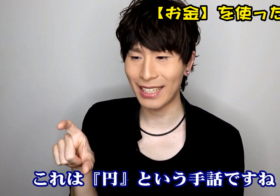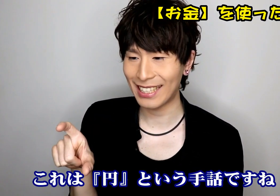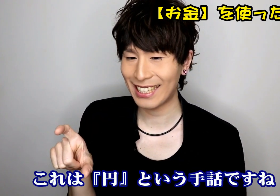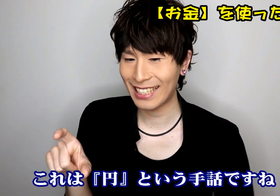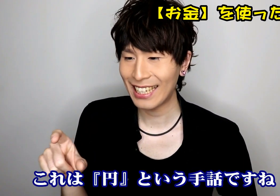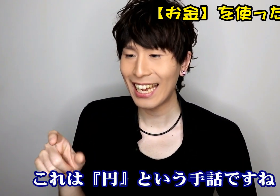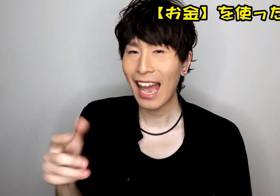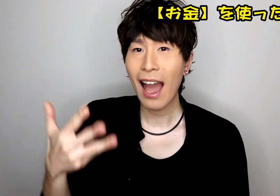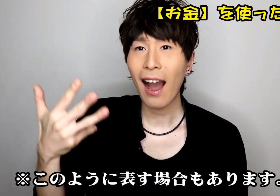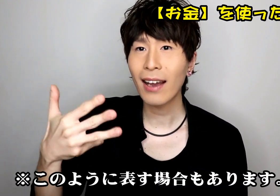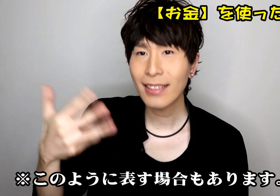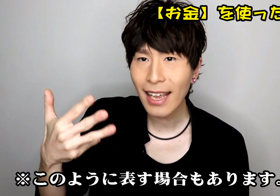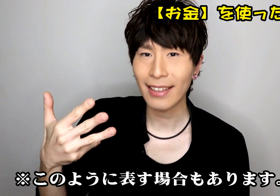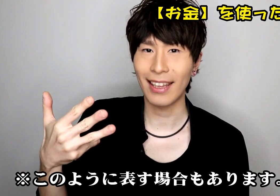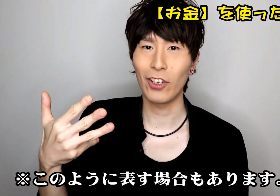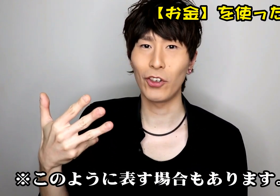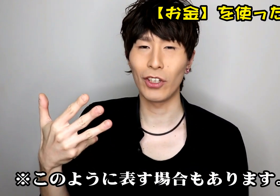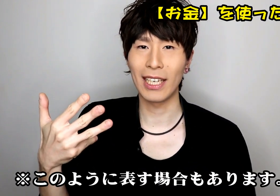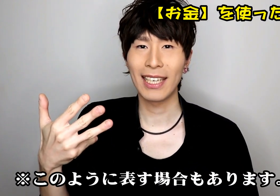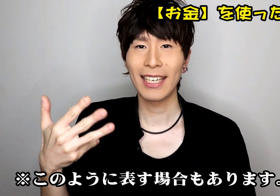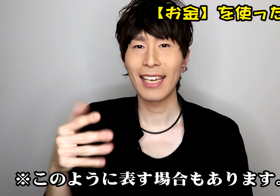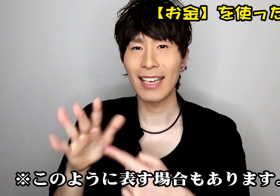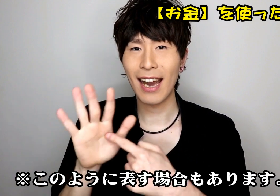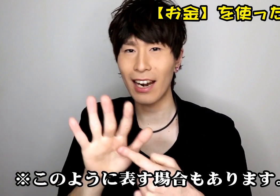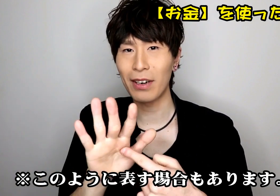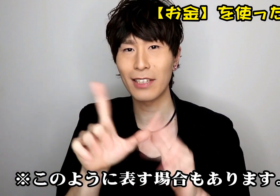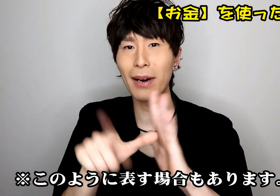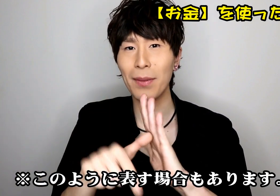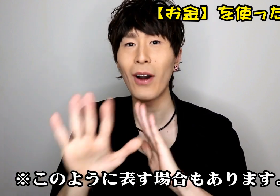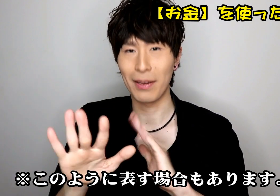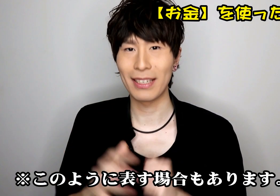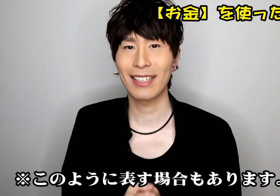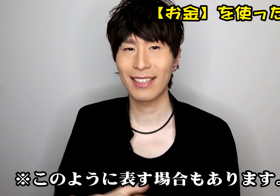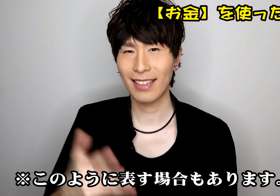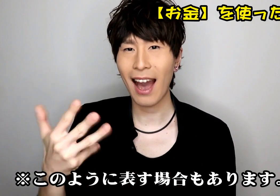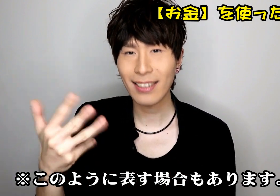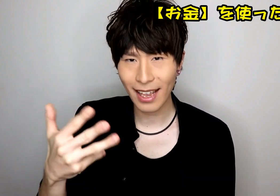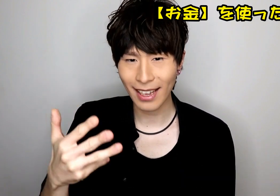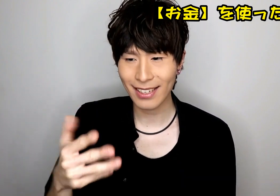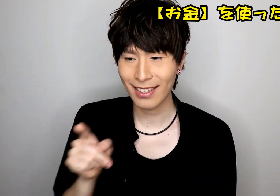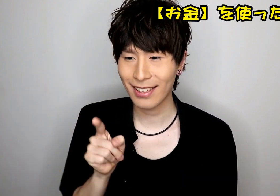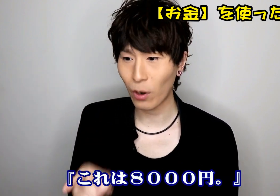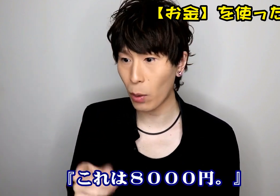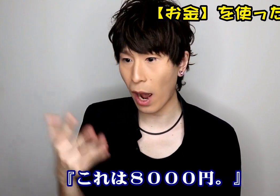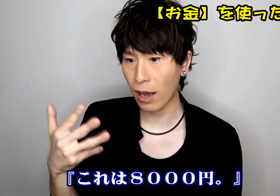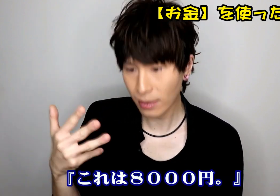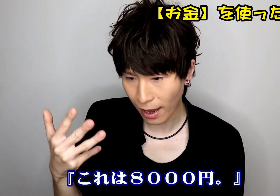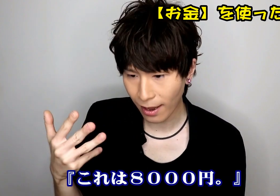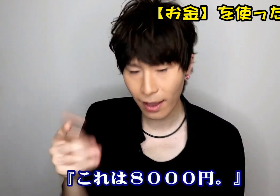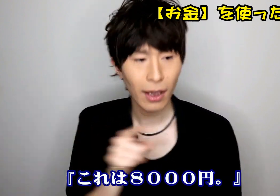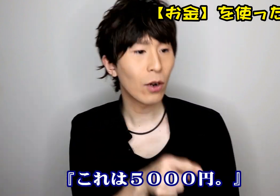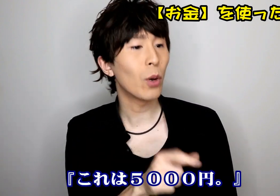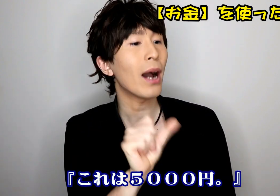。8000っていう風に表す場合もあります。8000です、これは8000、これは